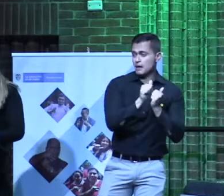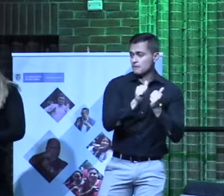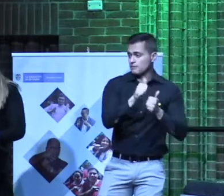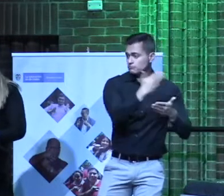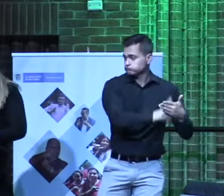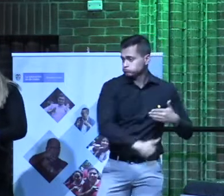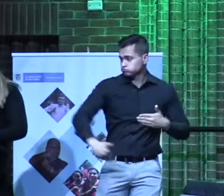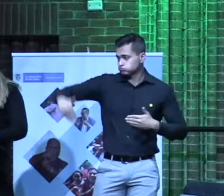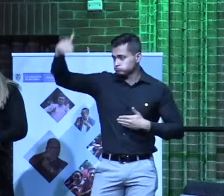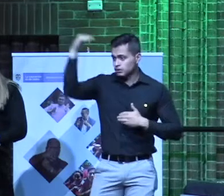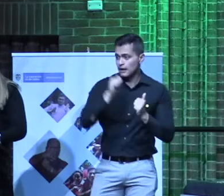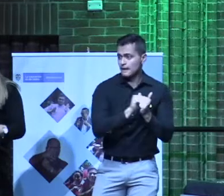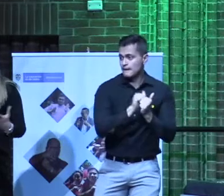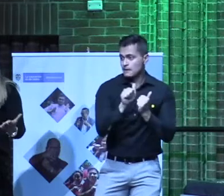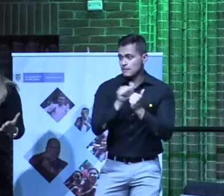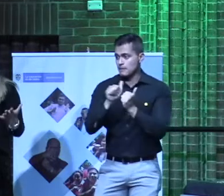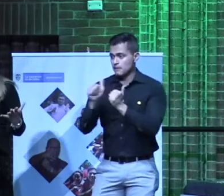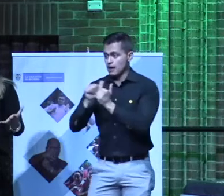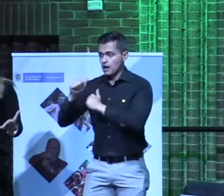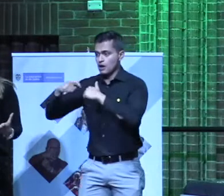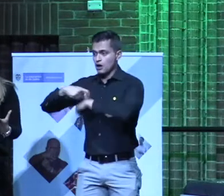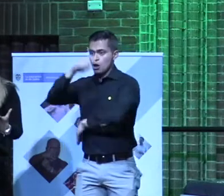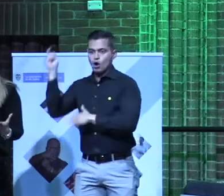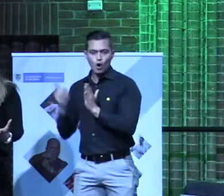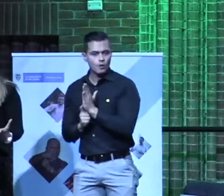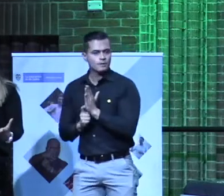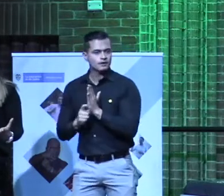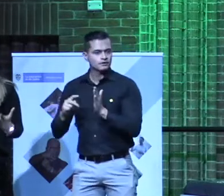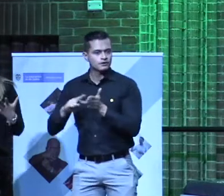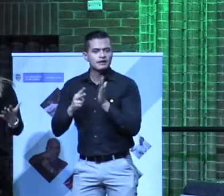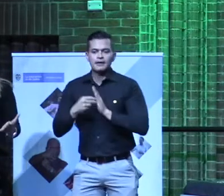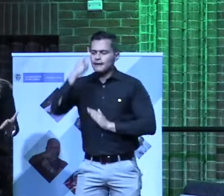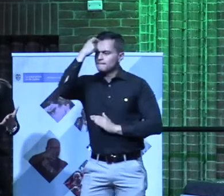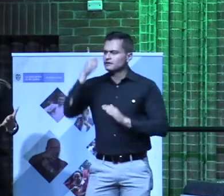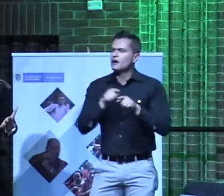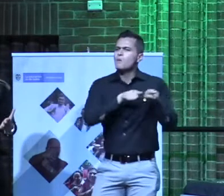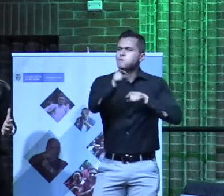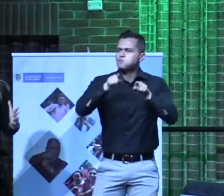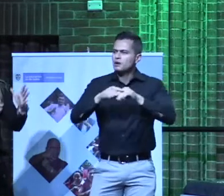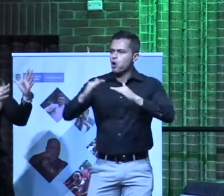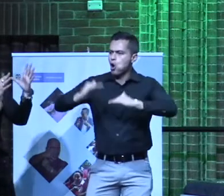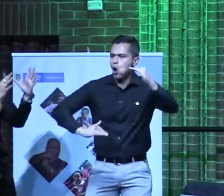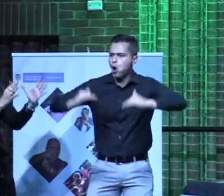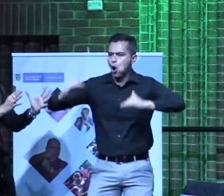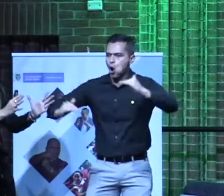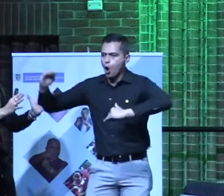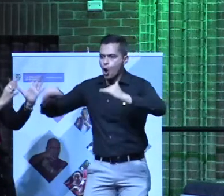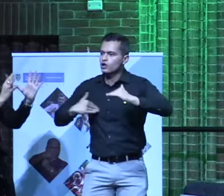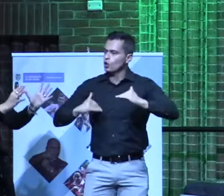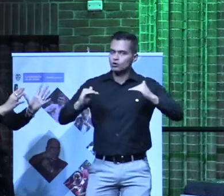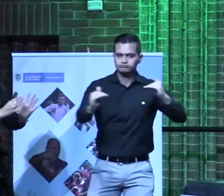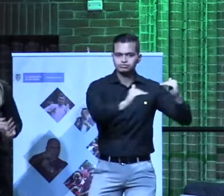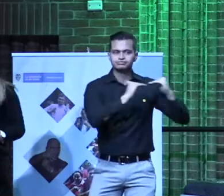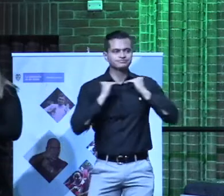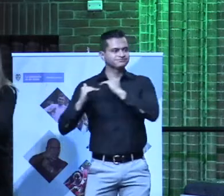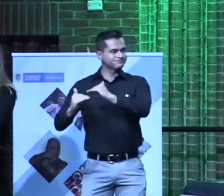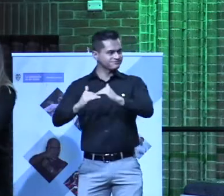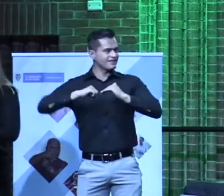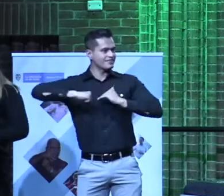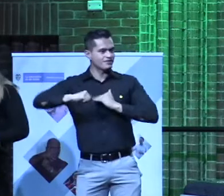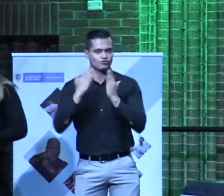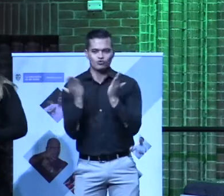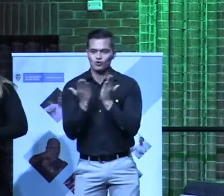promoción y desarrollo, definimos que íbamos a contribuir a la reducción de brechas para el goce efectivo de derechos. Todos los derechos que no estaban en